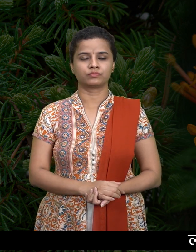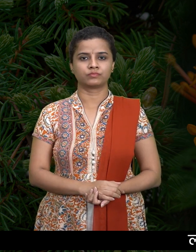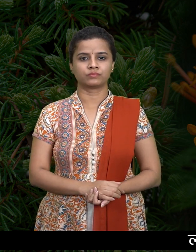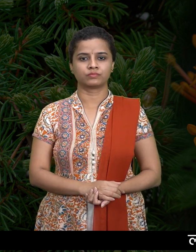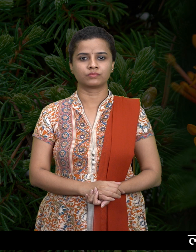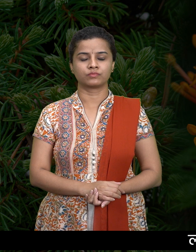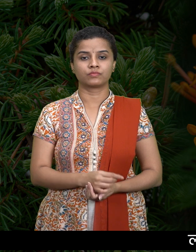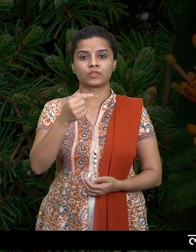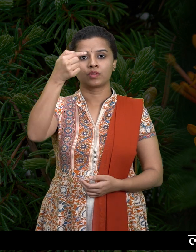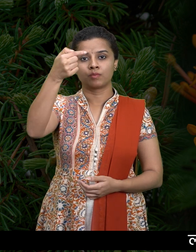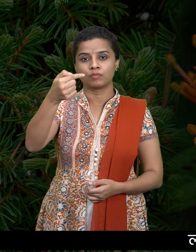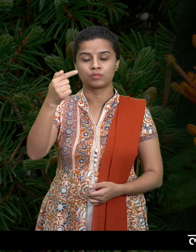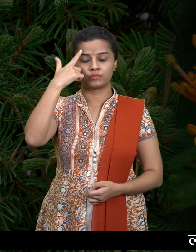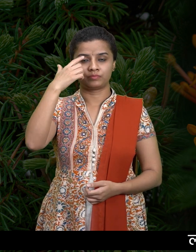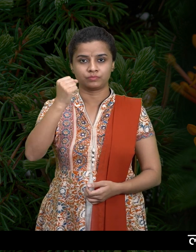लक्षात ठेवण्यासारखे मुद्दे.